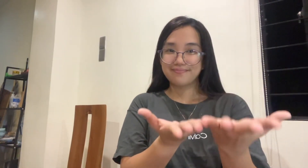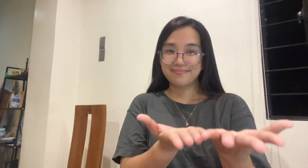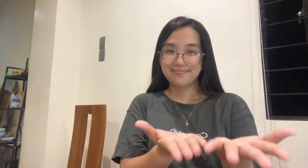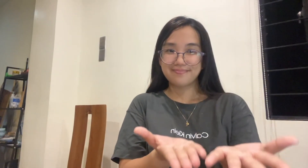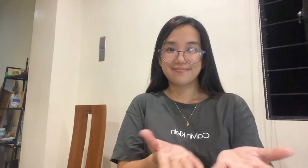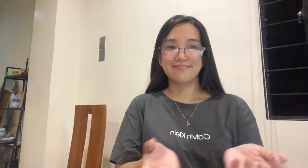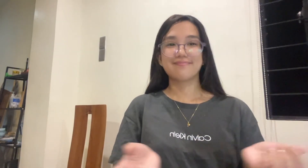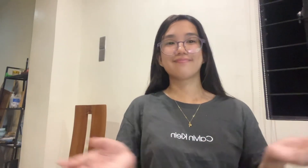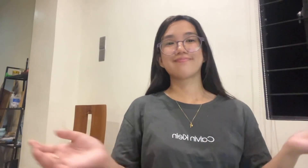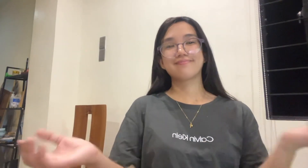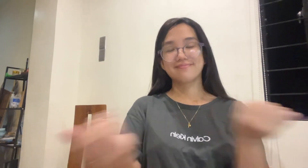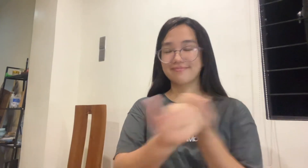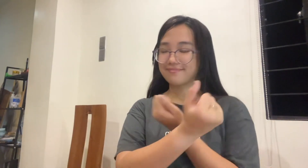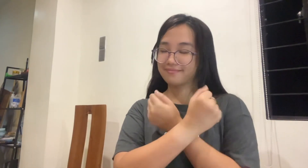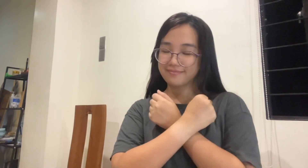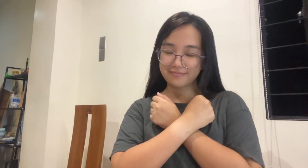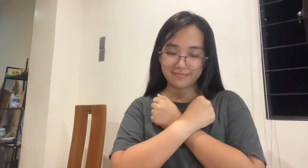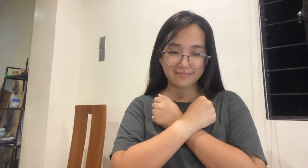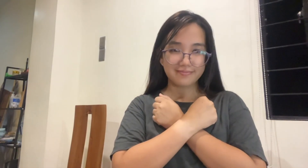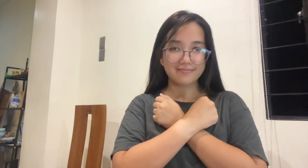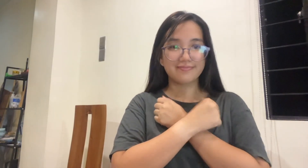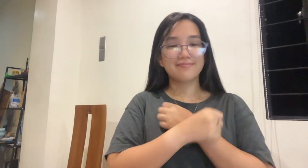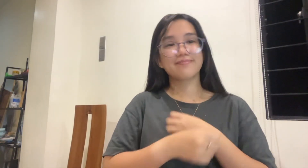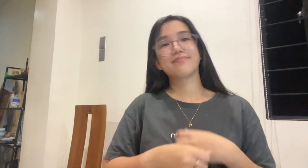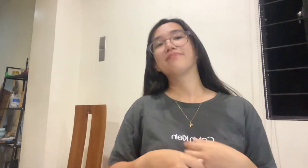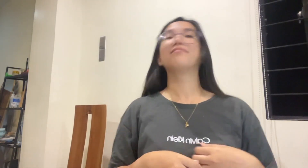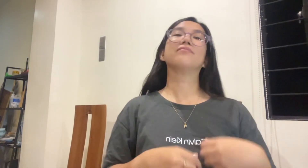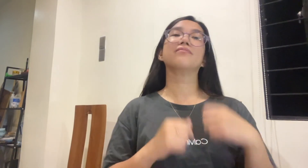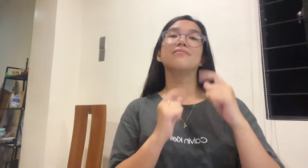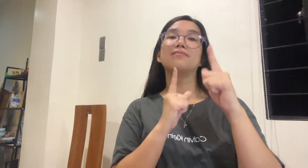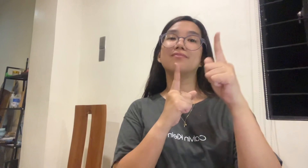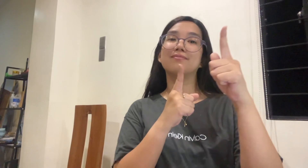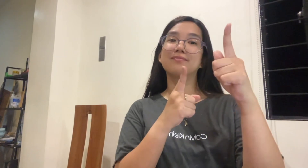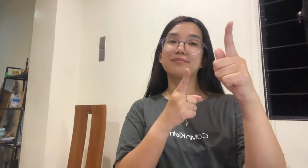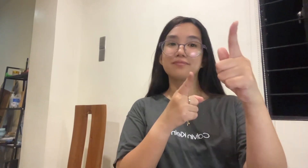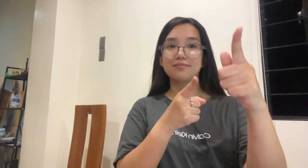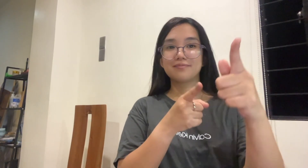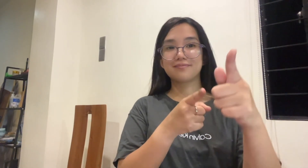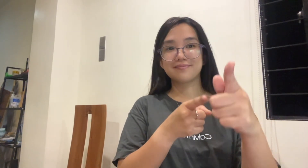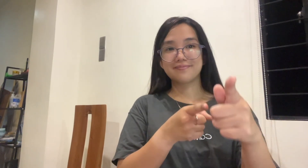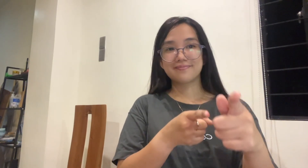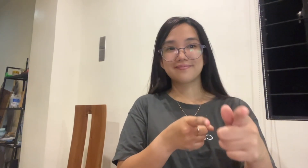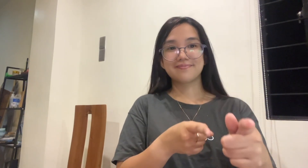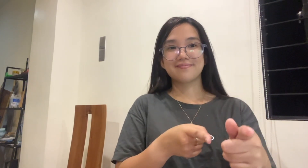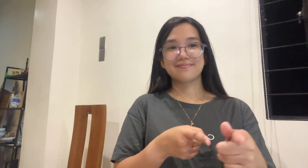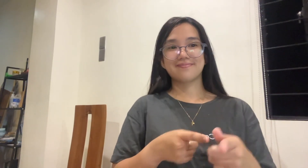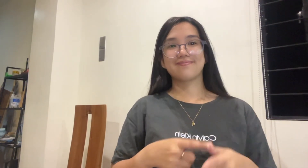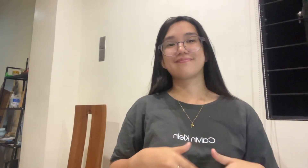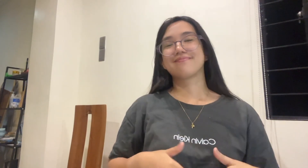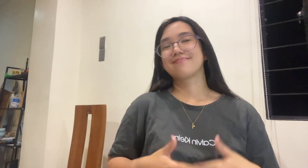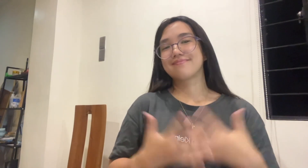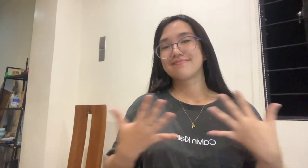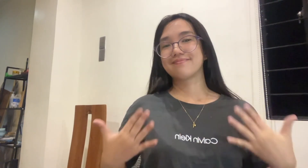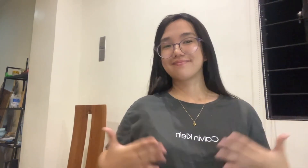na pagmamahal. Ang dulot nito ay tunay na ligaya.